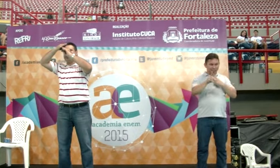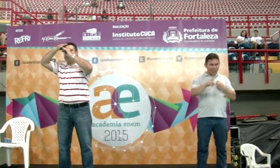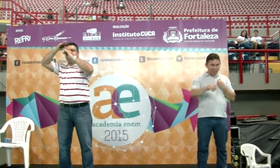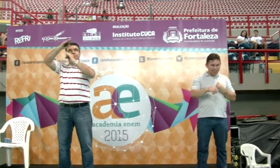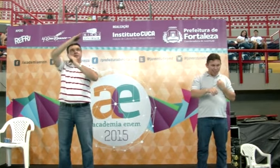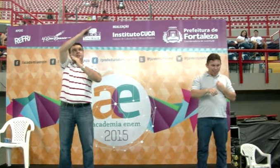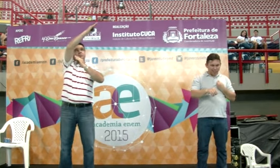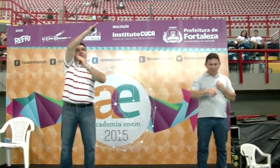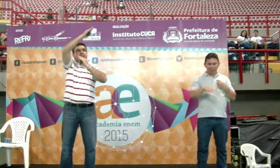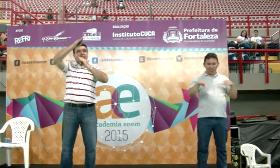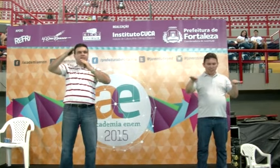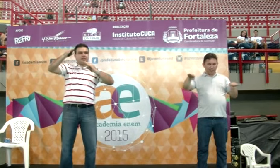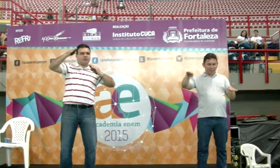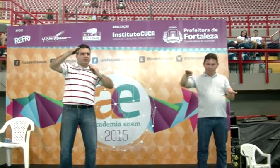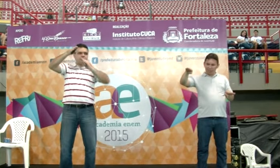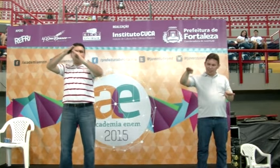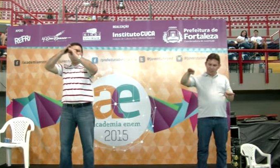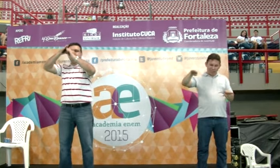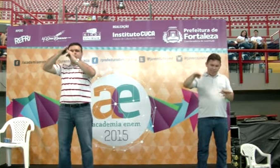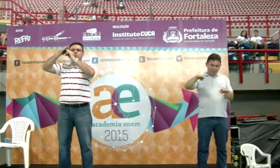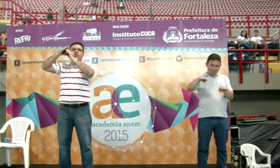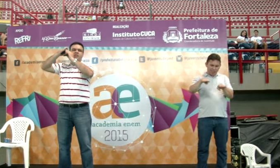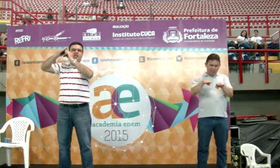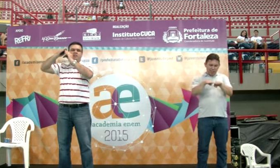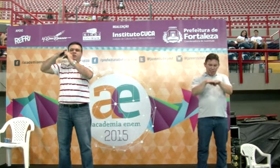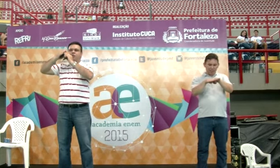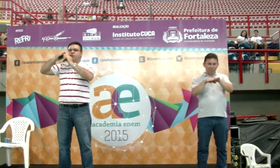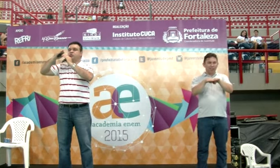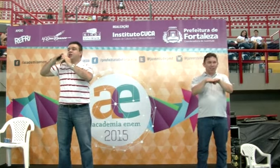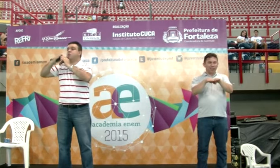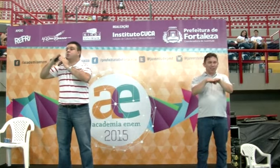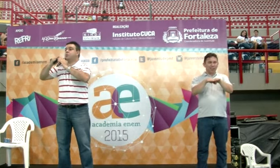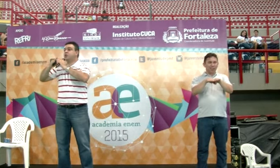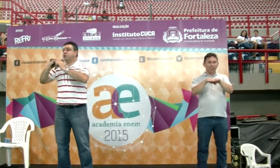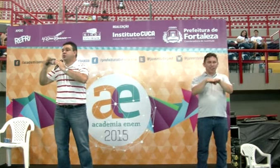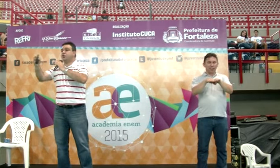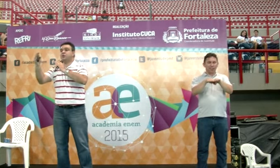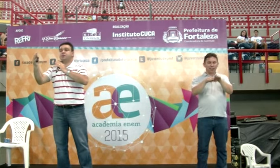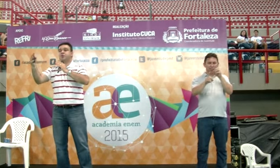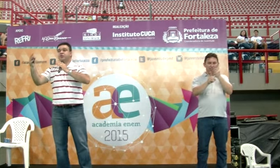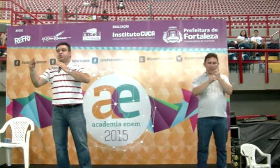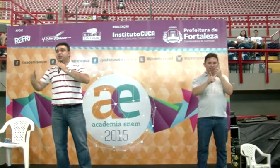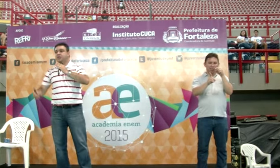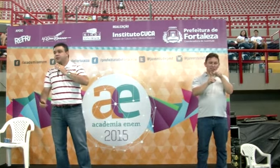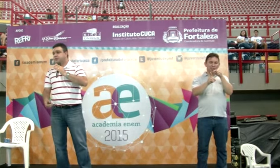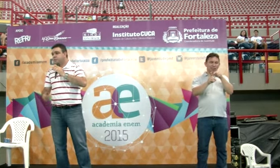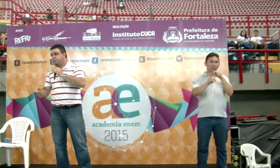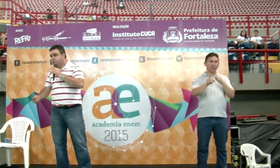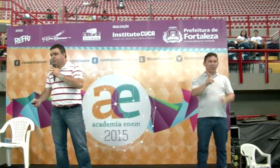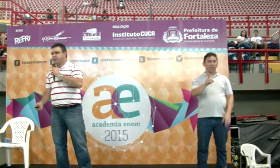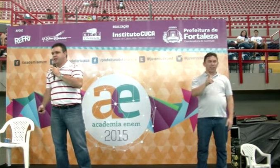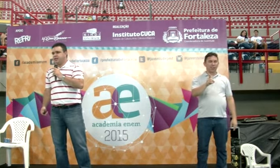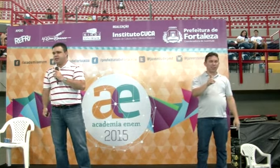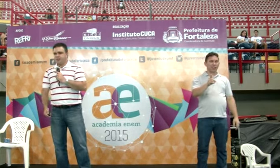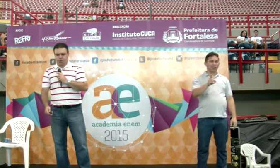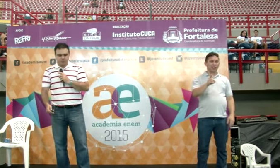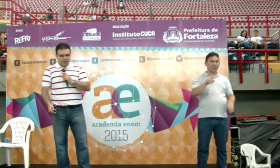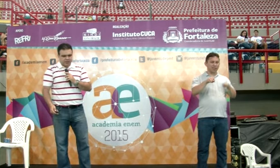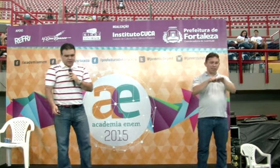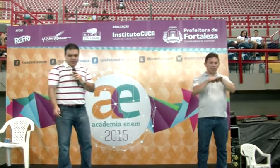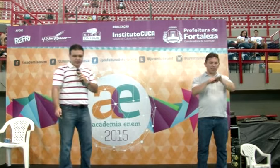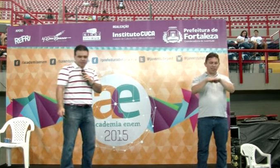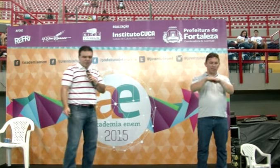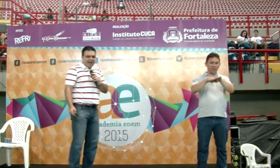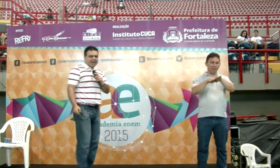ó. Se uma está descendo, a outra está subindo, tem algum canto que elas se encontram, tem algum ponto que eu chamo de ponto de